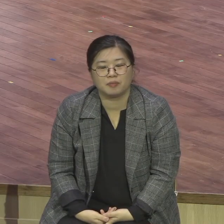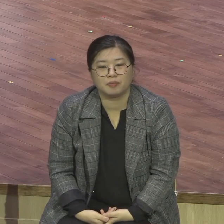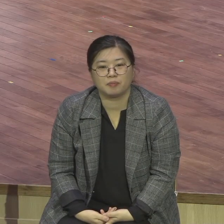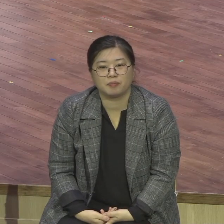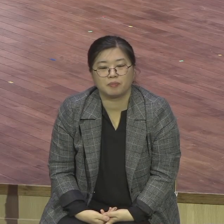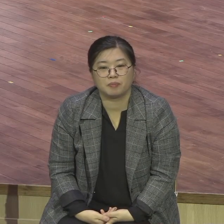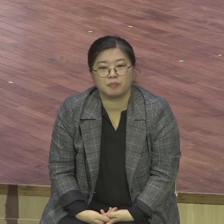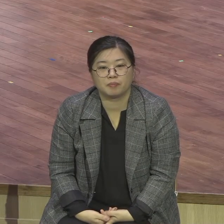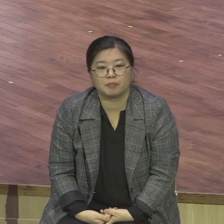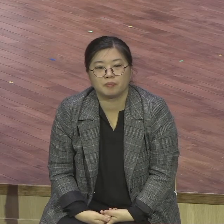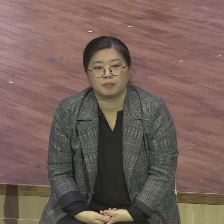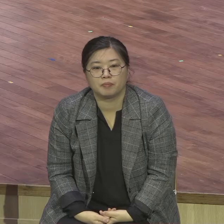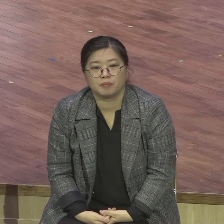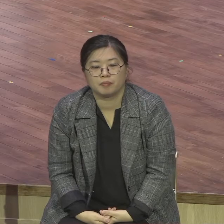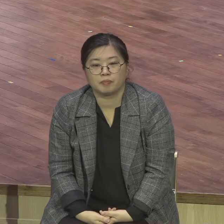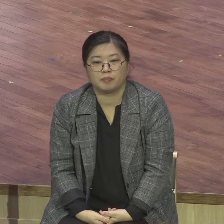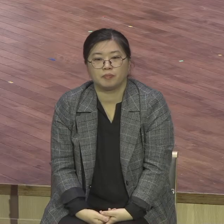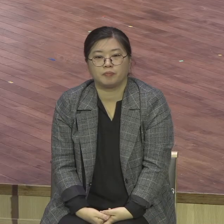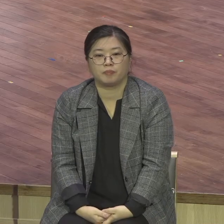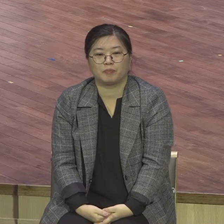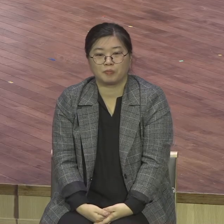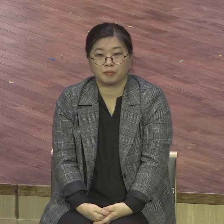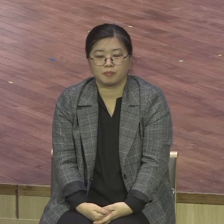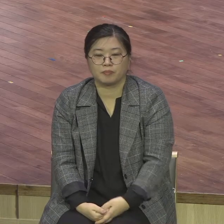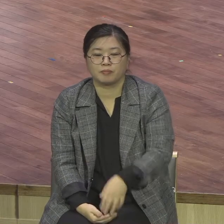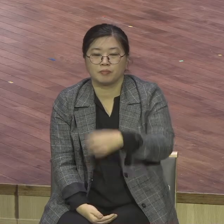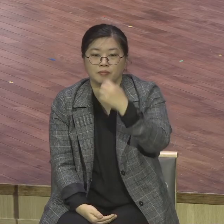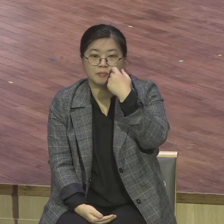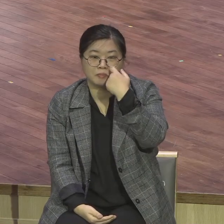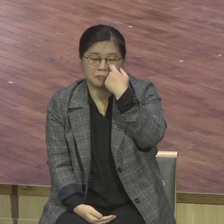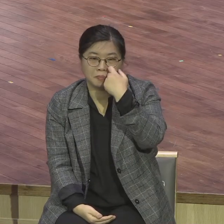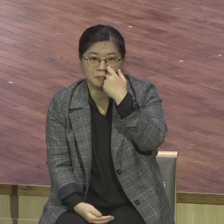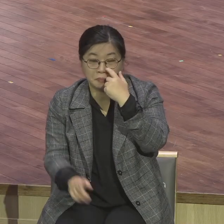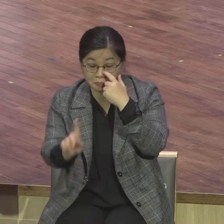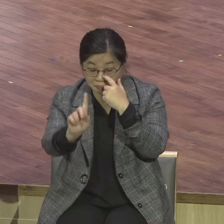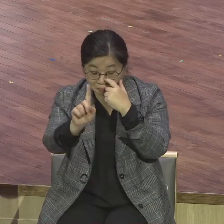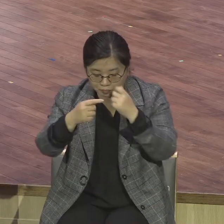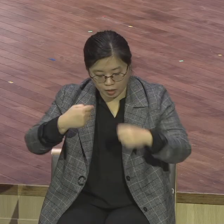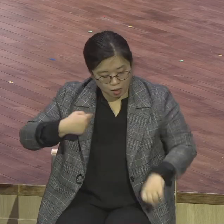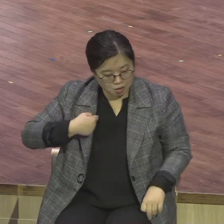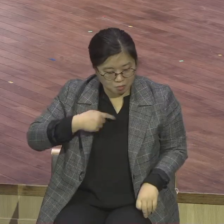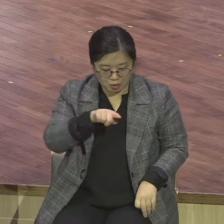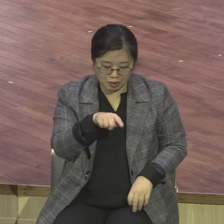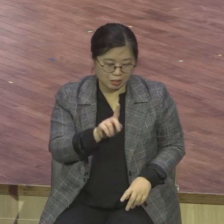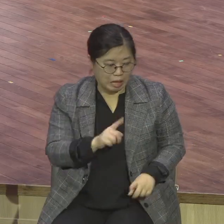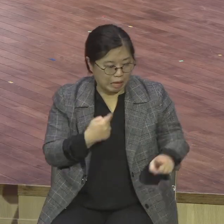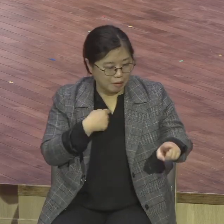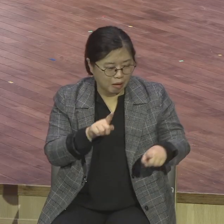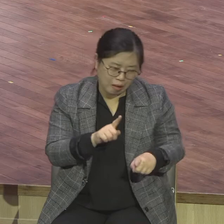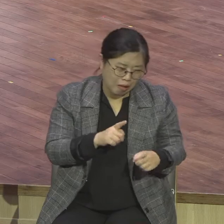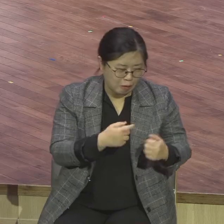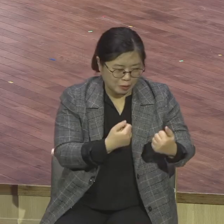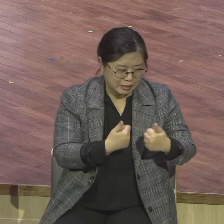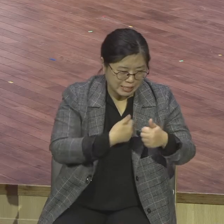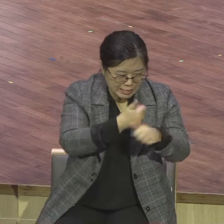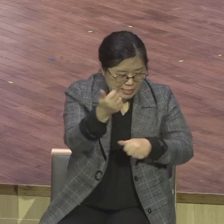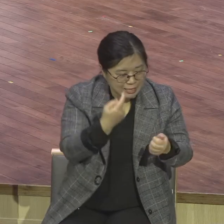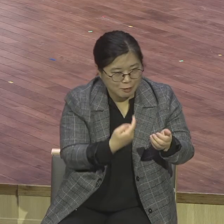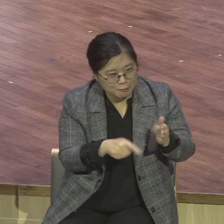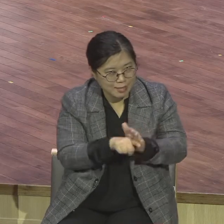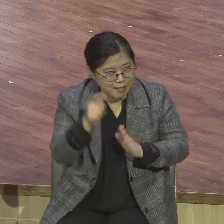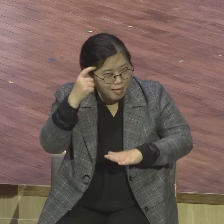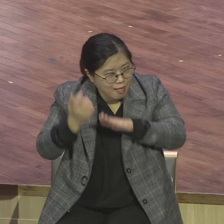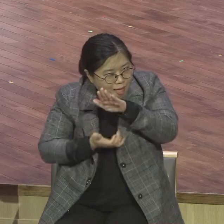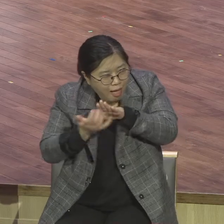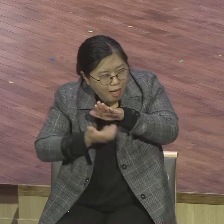딱 되면 가만히 있어도 하나님도 알아서 해주세요. 이리 뜨고 저리 뜨고 온갖 잔머리 굴린다고 되는 게 아니에요.